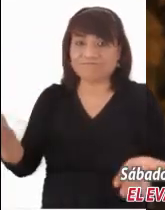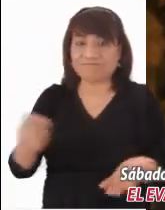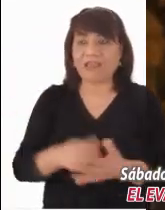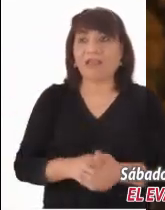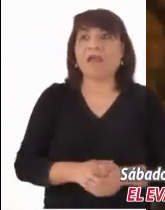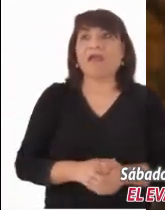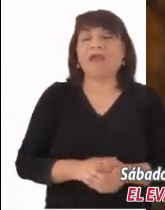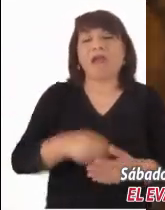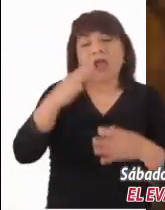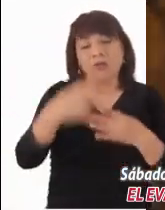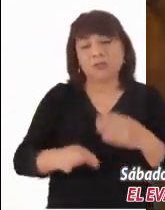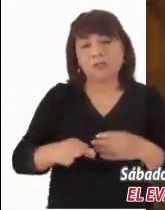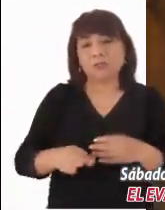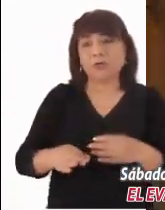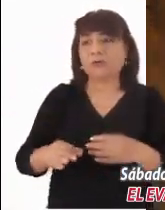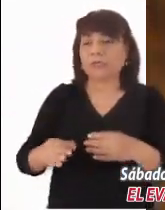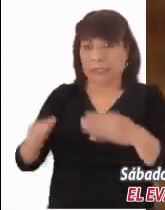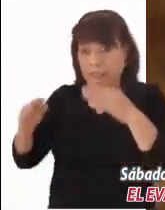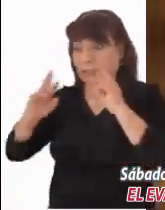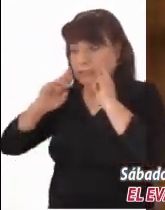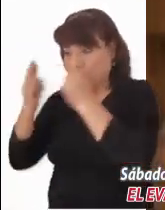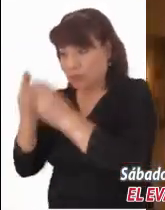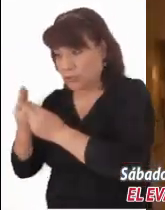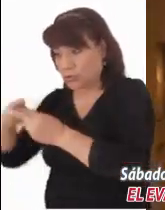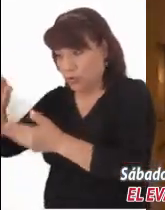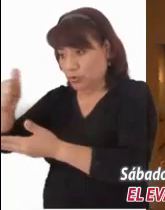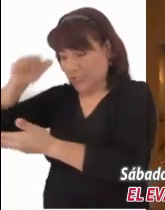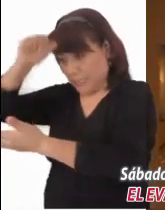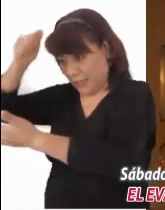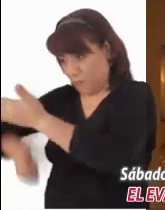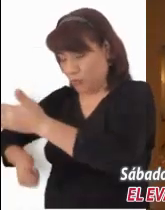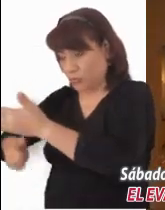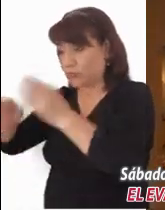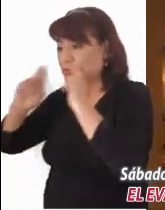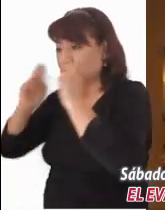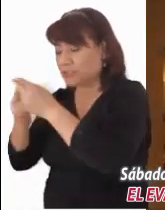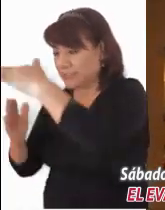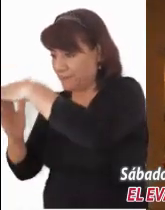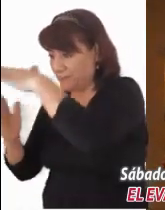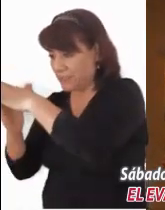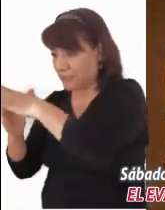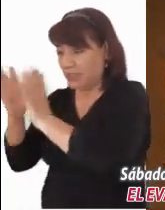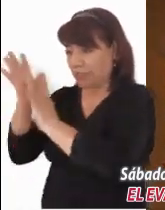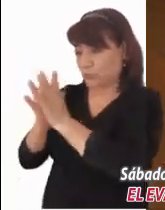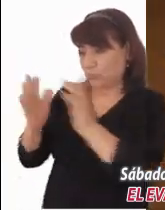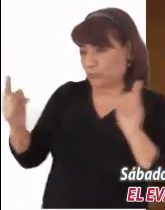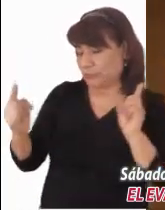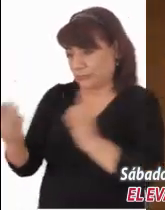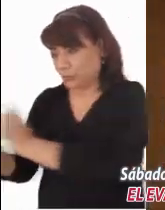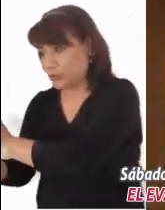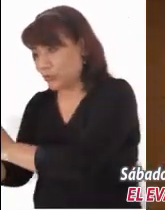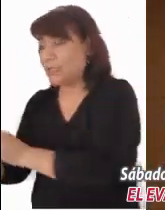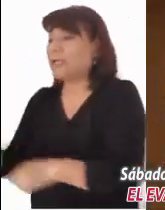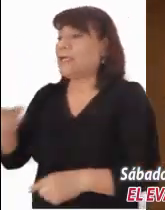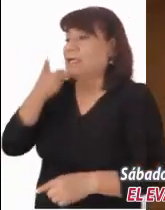creyeron. Por último, se apareció Jesús a los 11, cuando estaban a la mesa, y les echó en cara